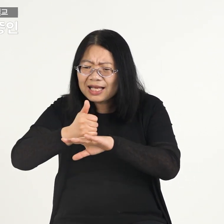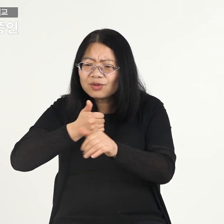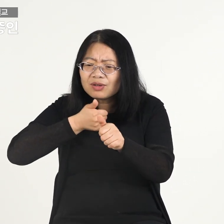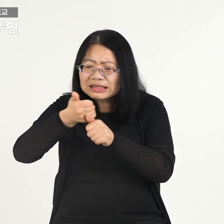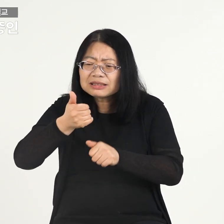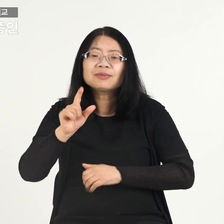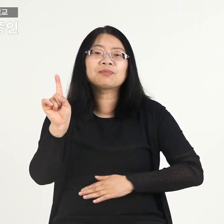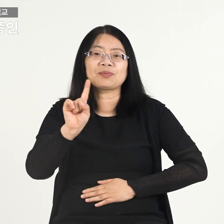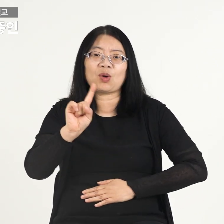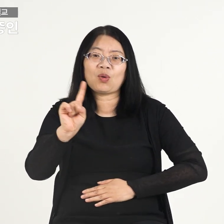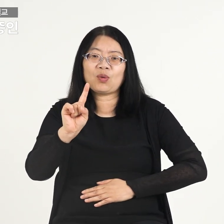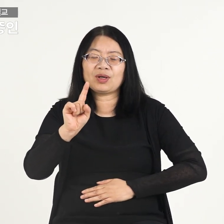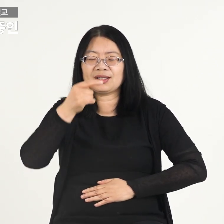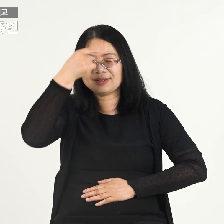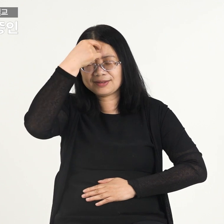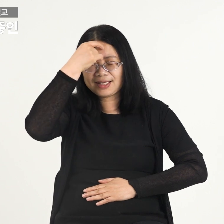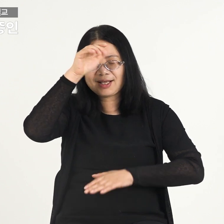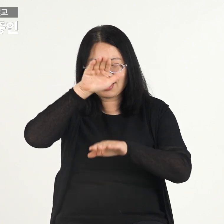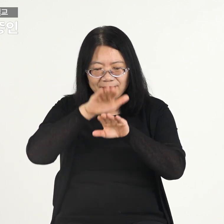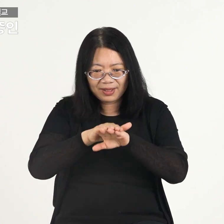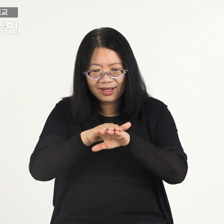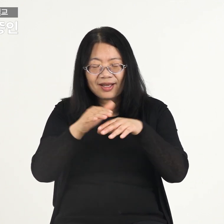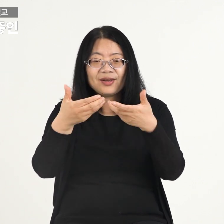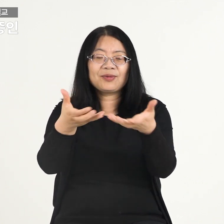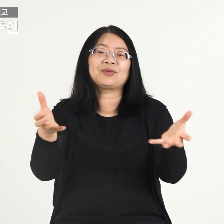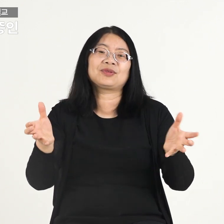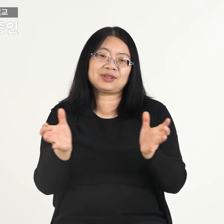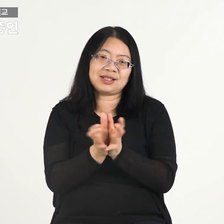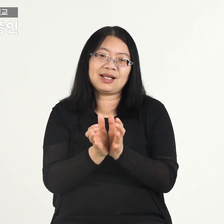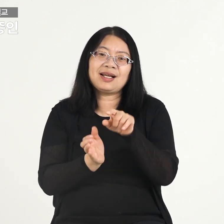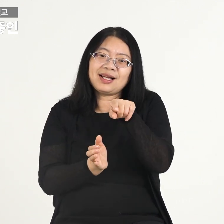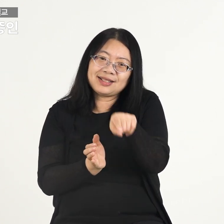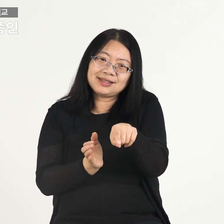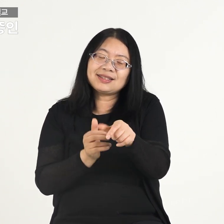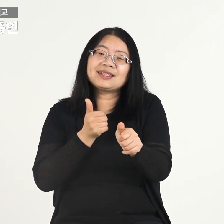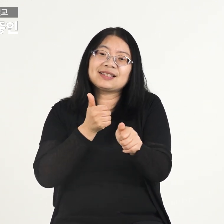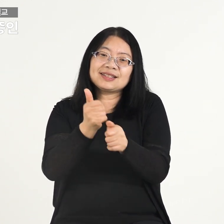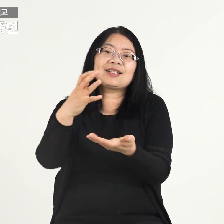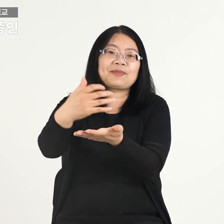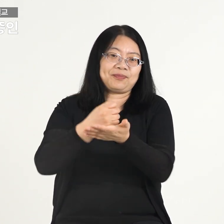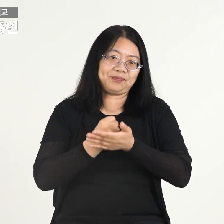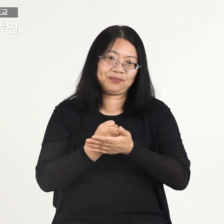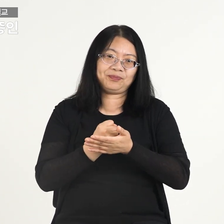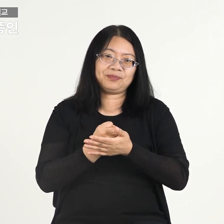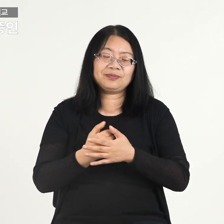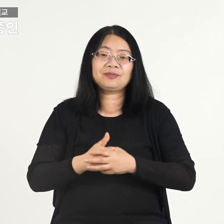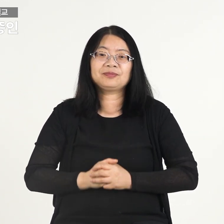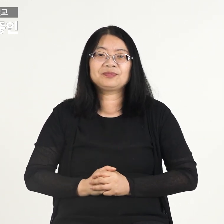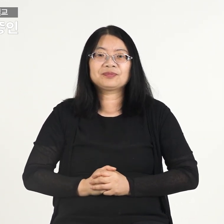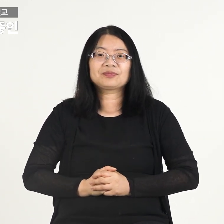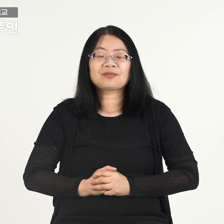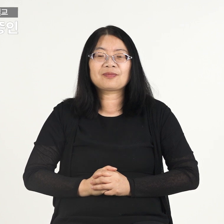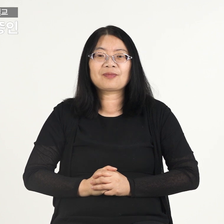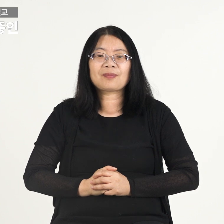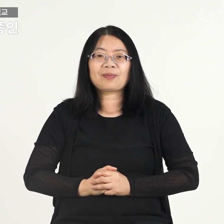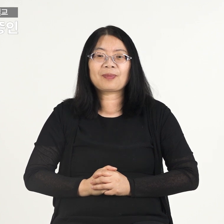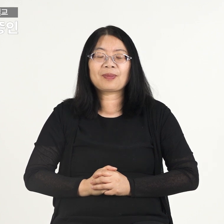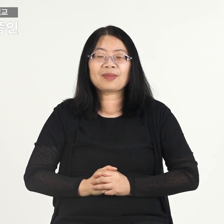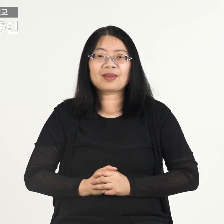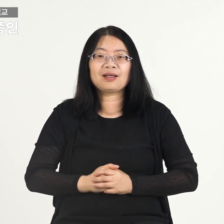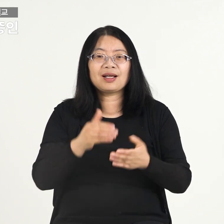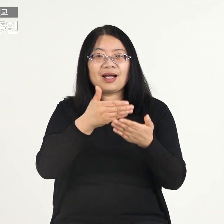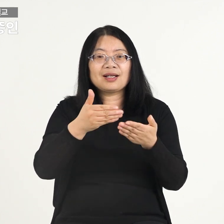승리는 예배 공동체로서 그 승리를 가져오게 되어 있습니다. 전부